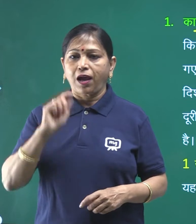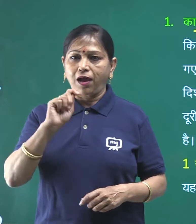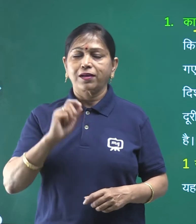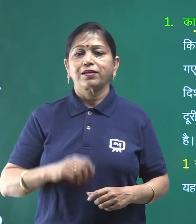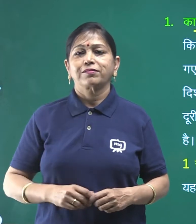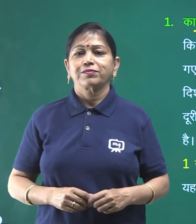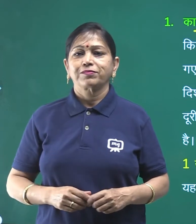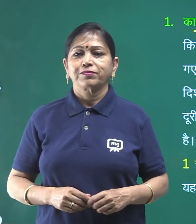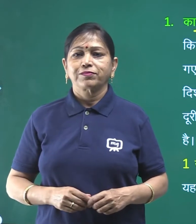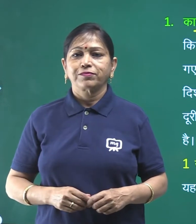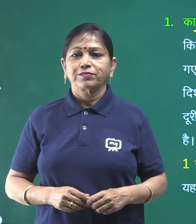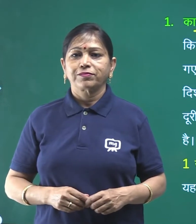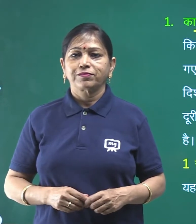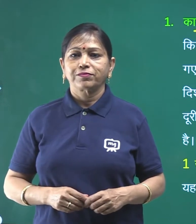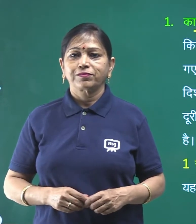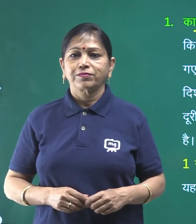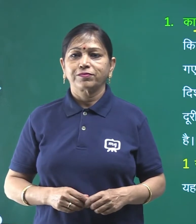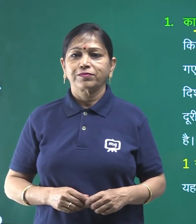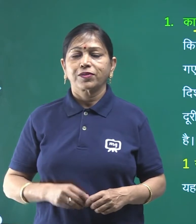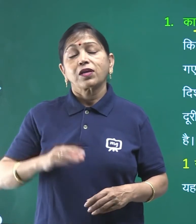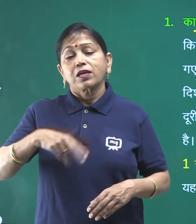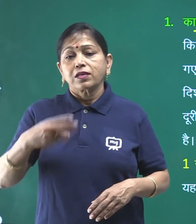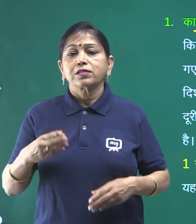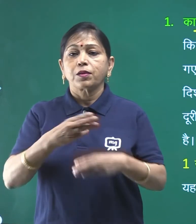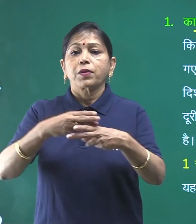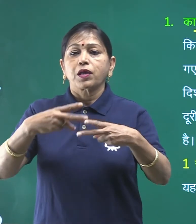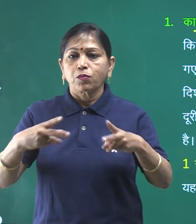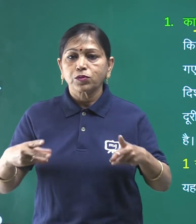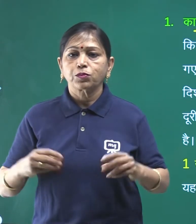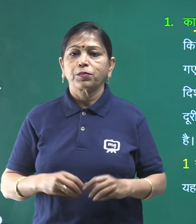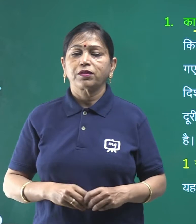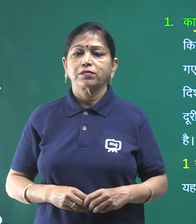कार्य किसी पिंड वस्तु पर